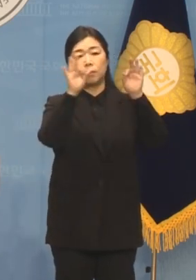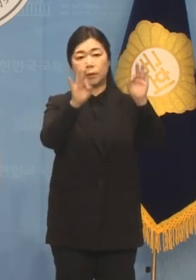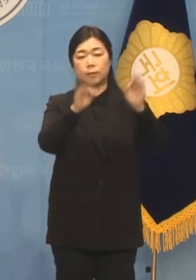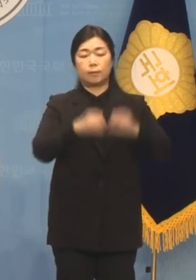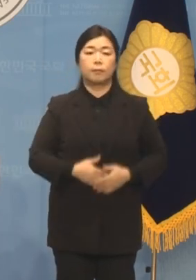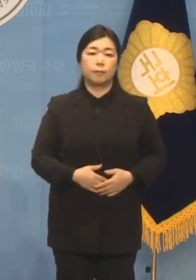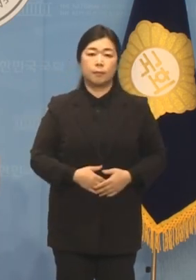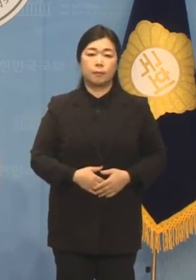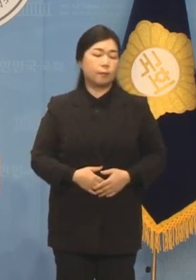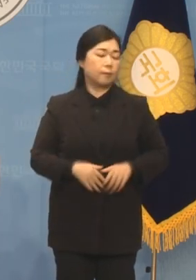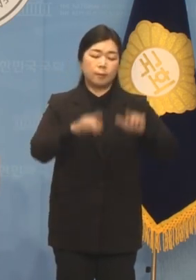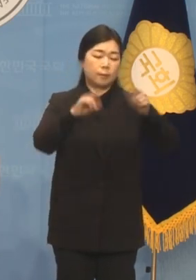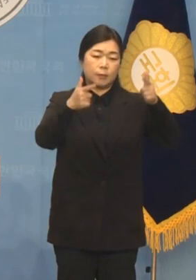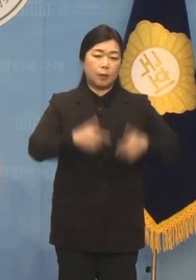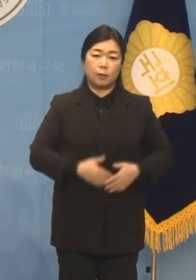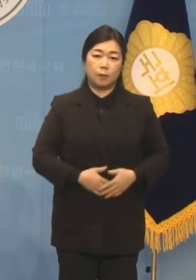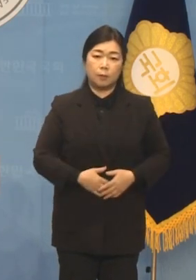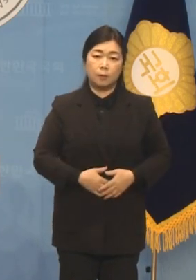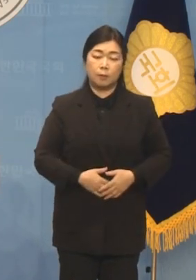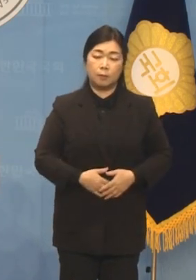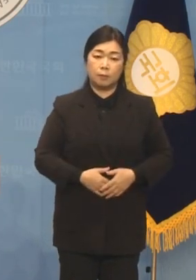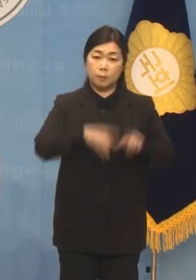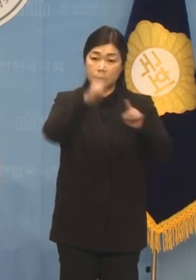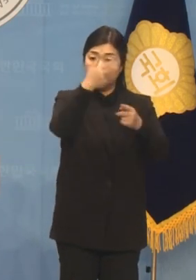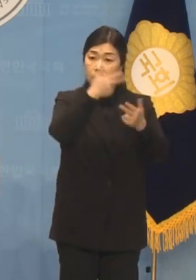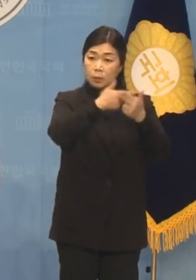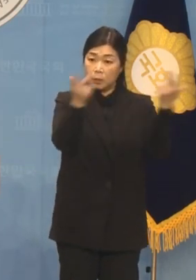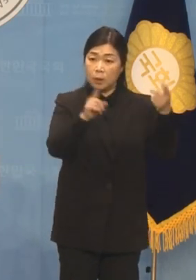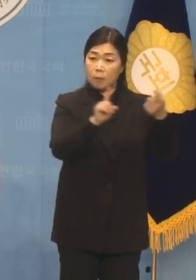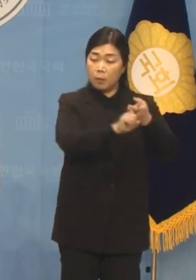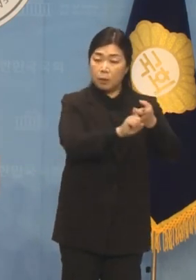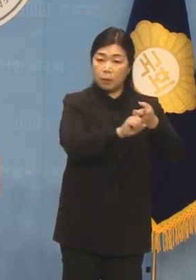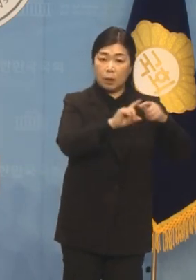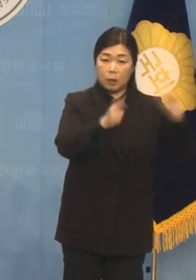비명 척결 대상일 뿐이었습니다.